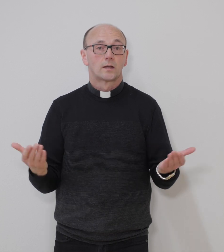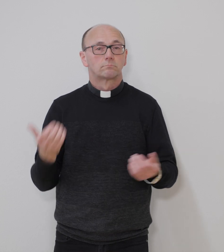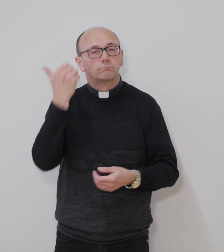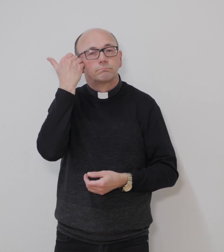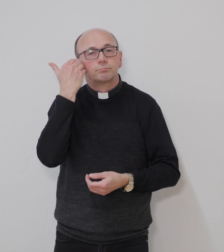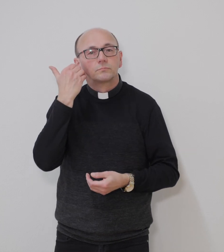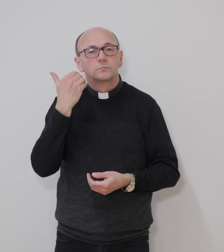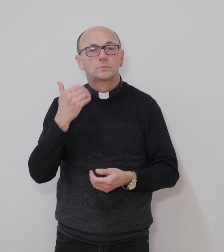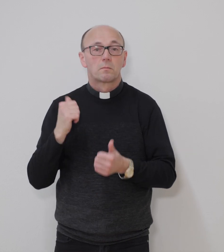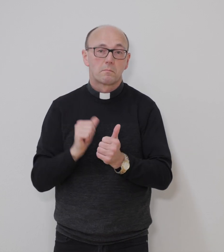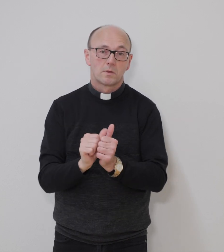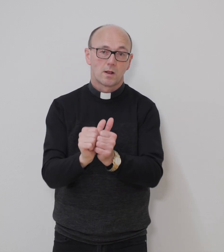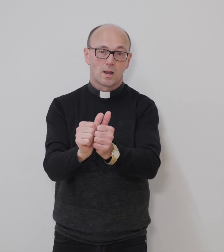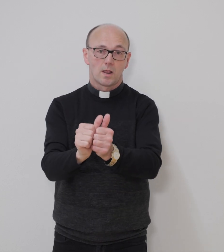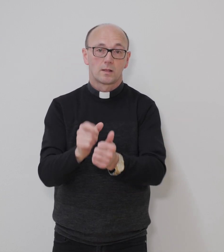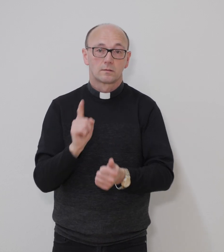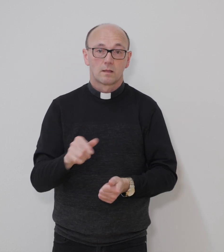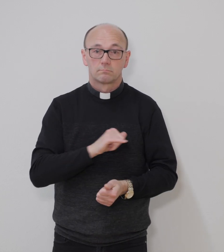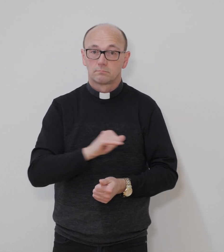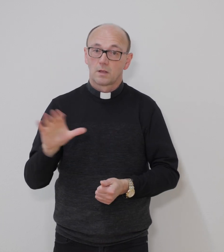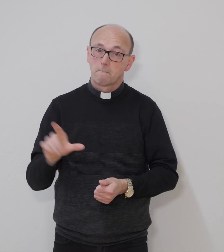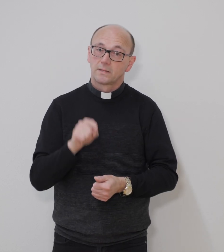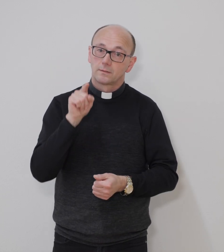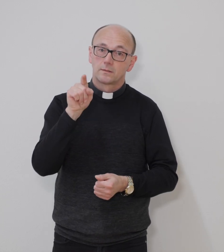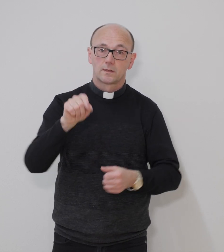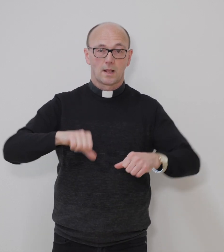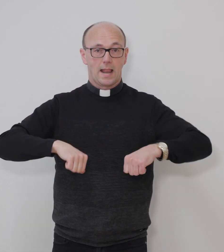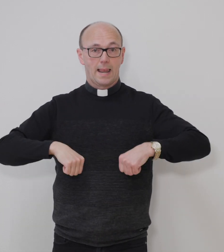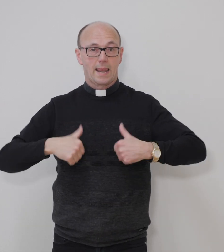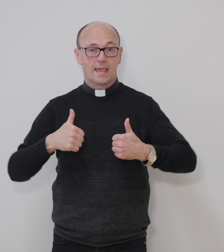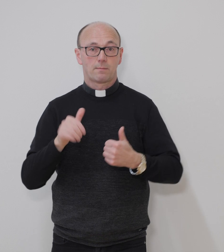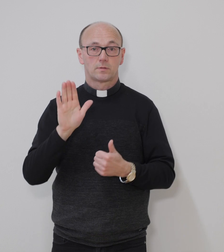leben und in das Reich deines Vaters gelangen. Amen.